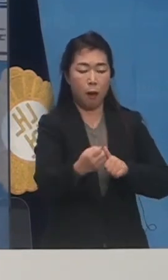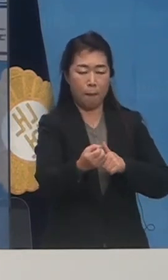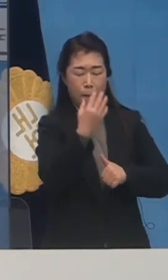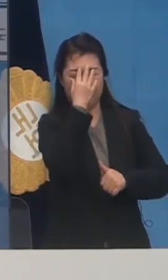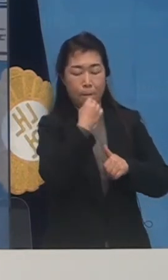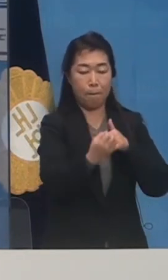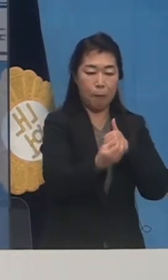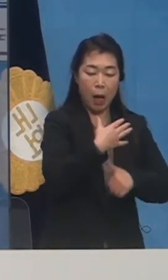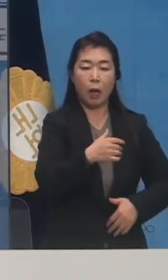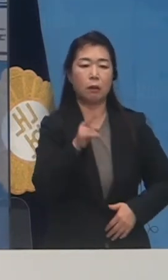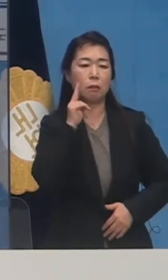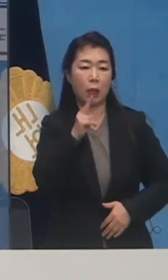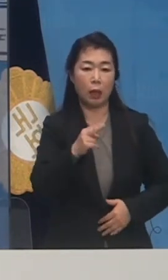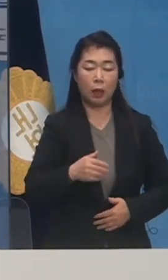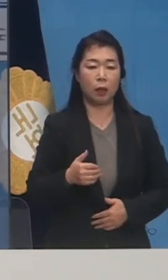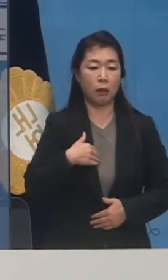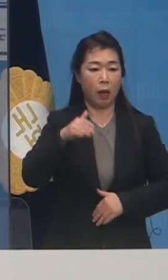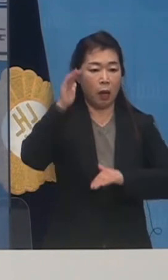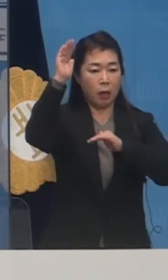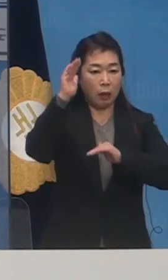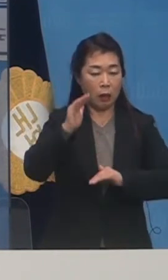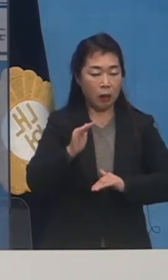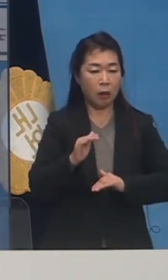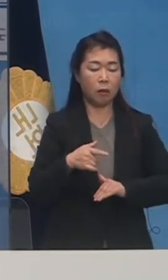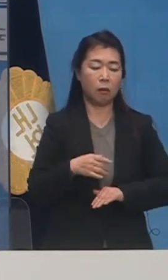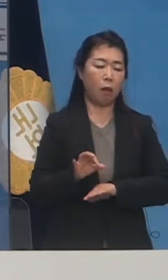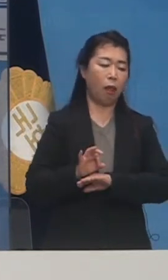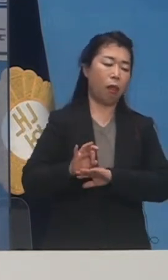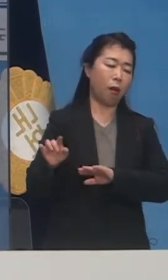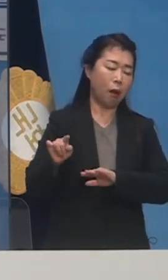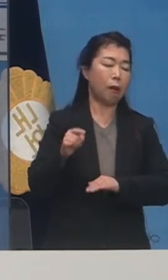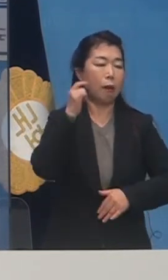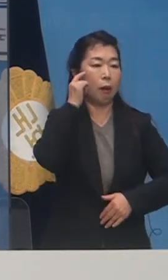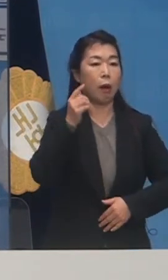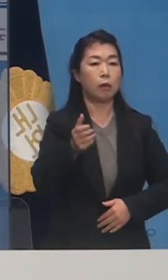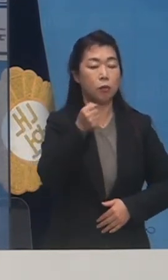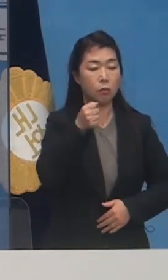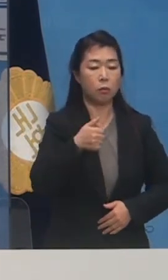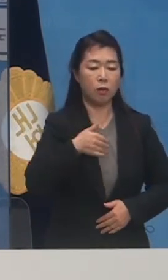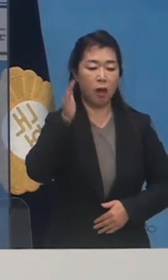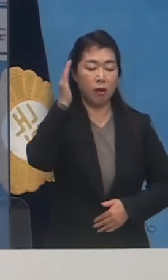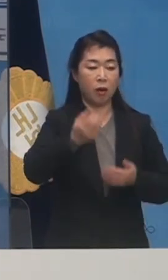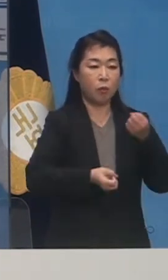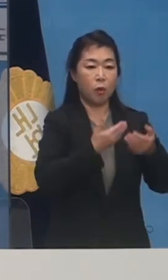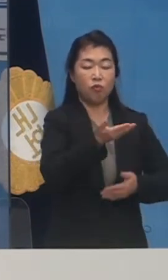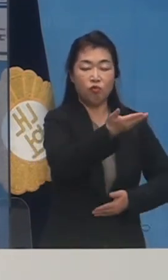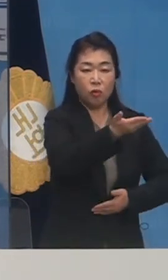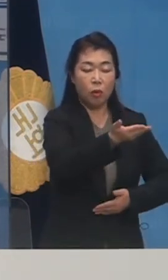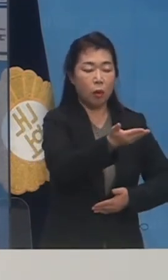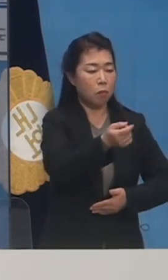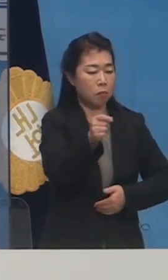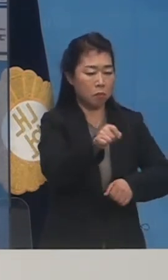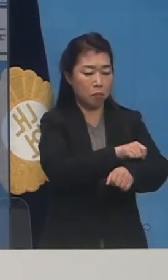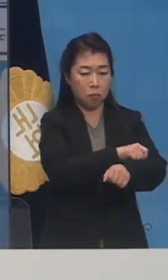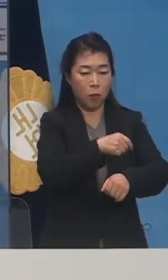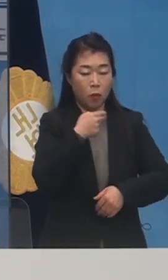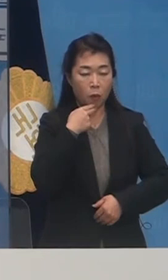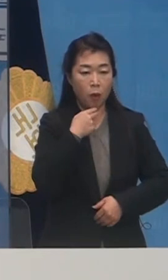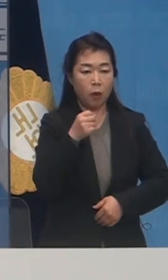느꼈습니다. 나의 진술을 대수롭지 않게 생각하고 사건과 무관한